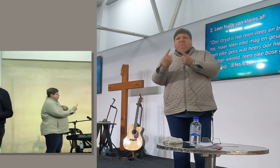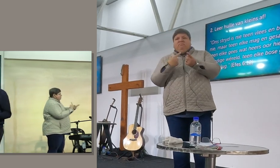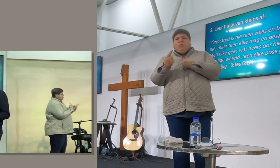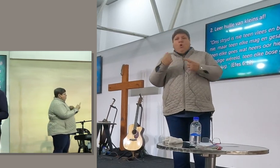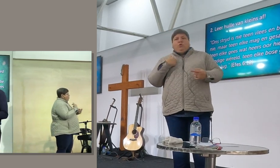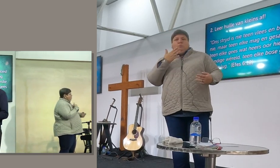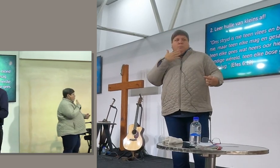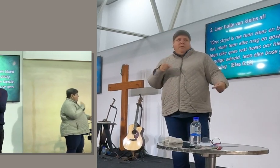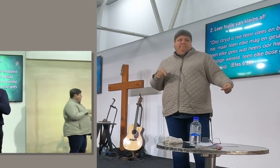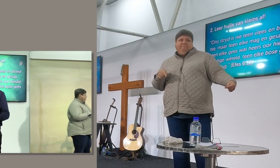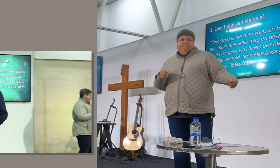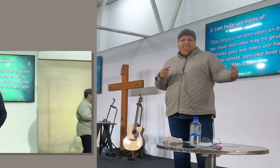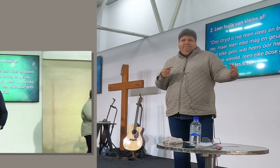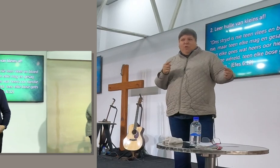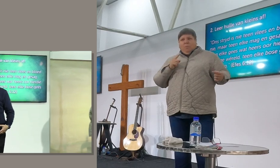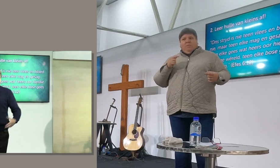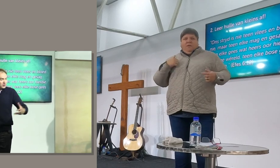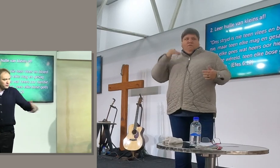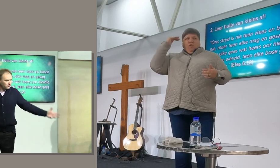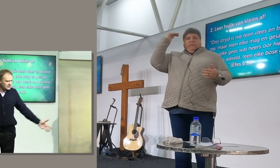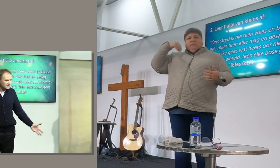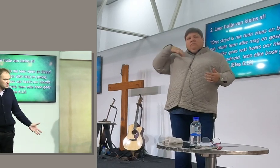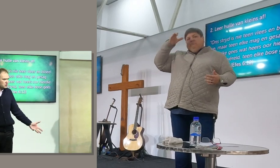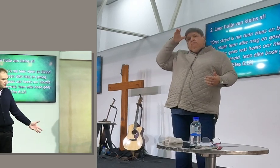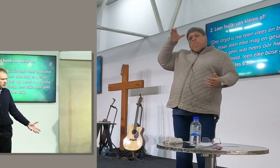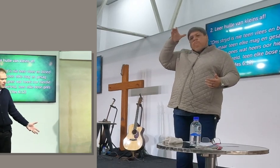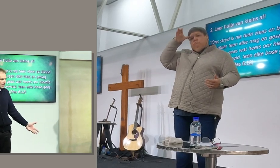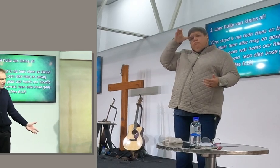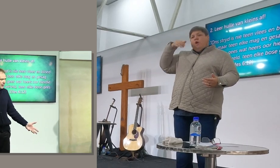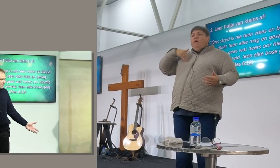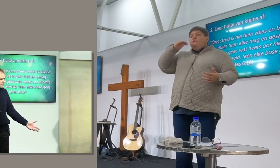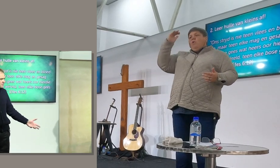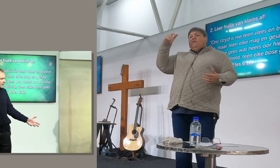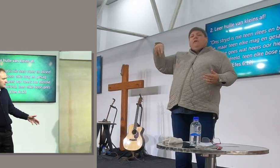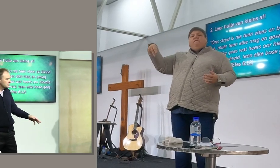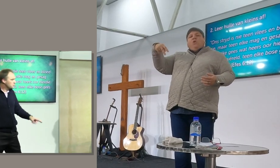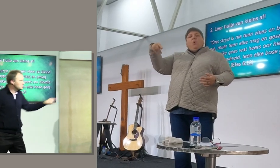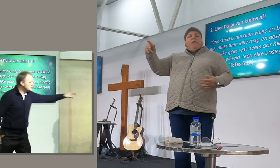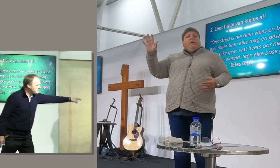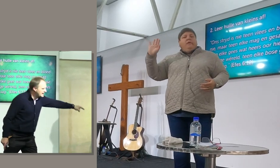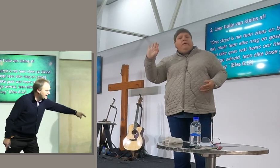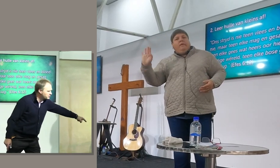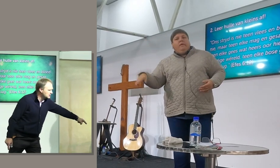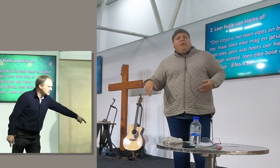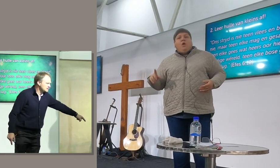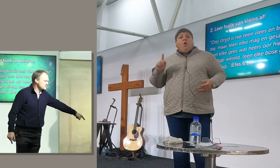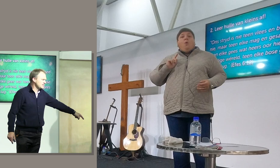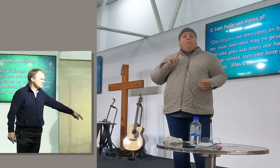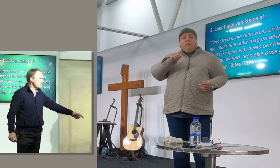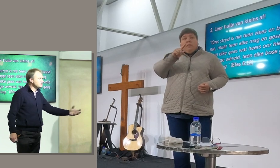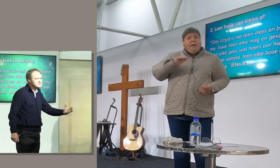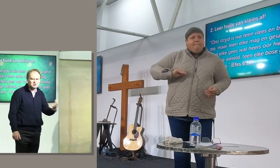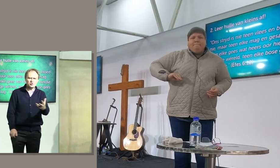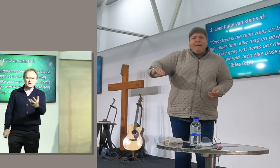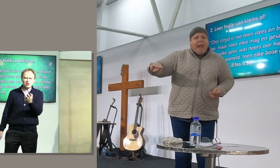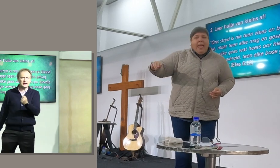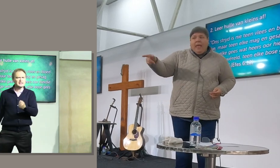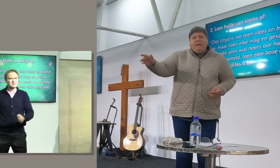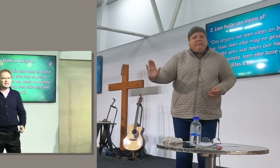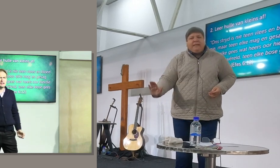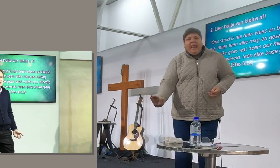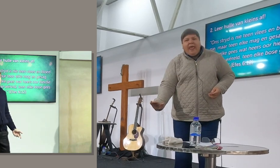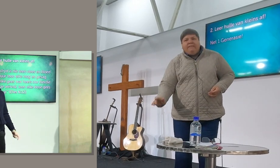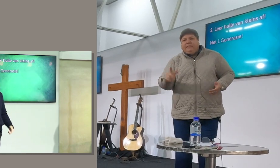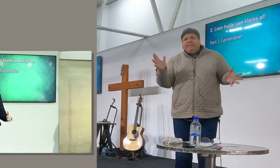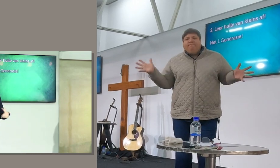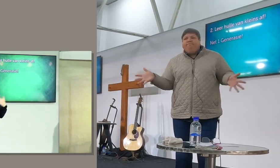catch-up speel, om hulle as volwassenes te vang. Hoe die volwassenes is so verlore? Maar dis omdat ons nie belê toe hulle kinders was nie. En ouens, dis hoekom ek daai ding